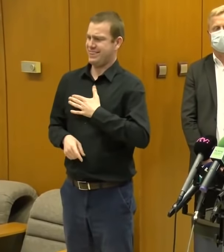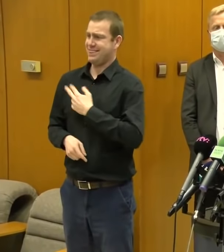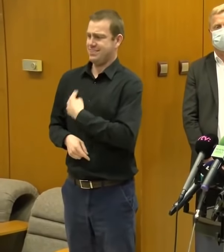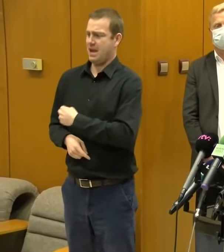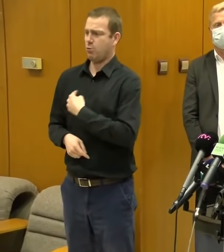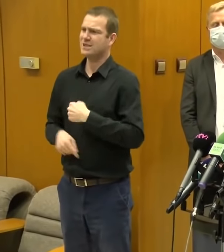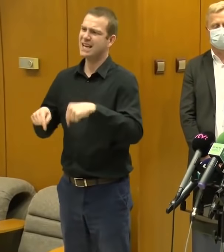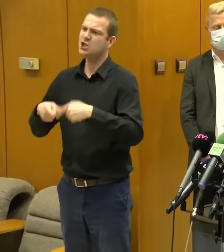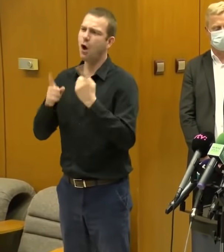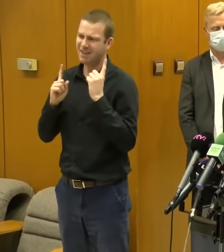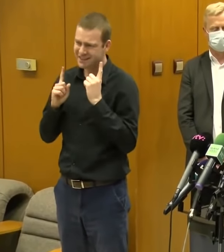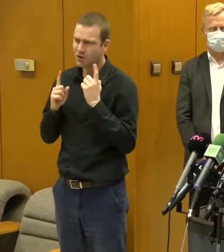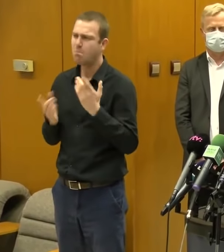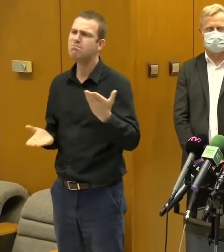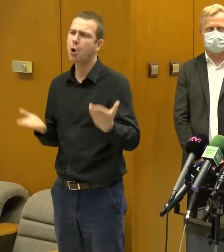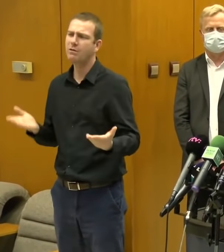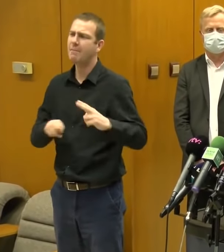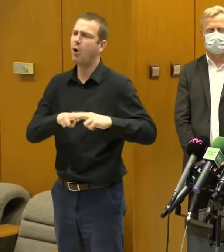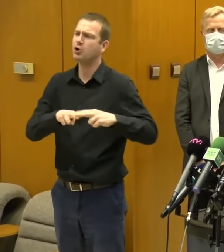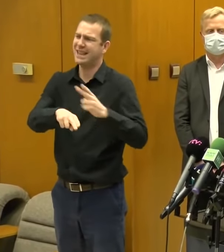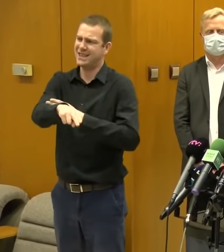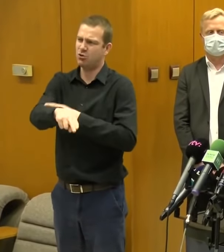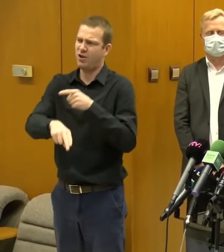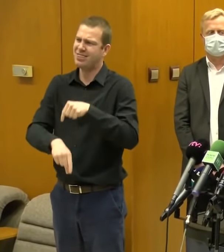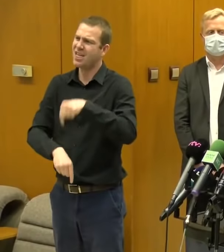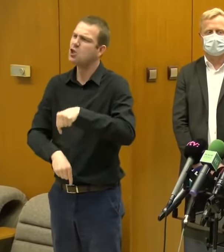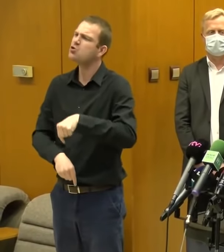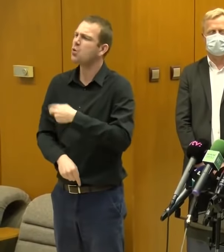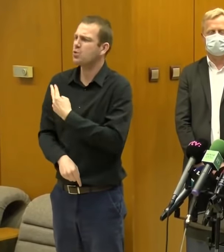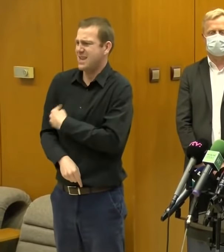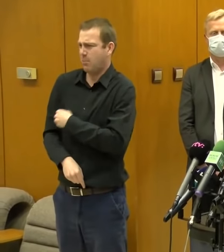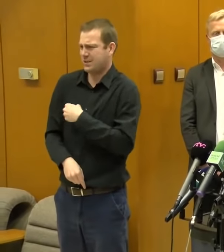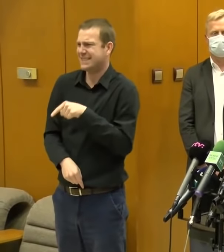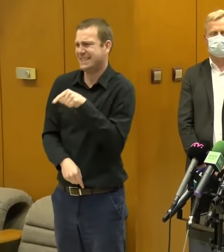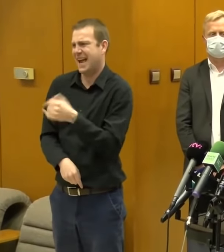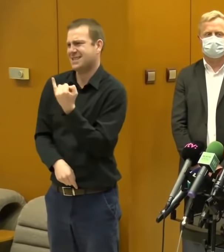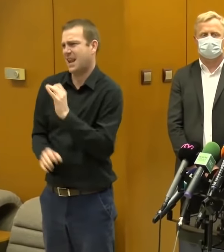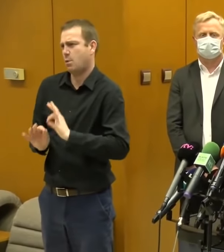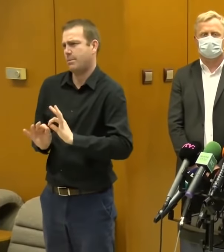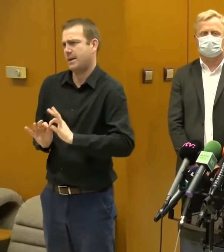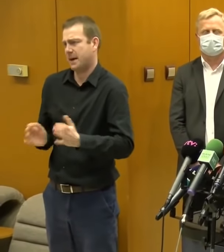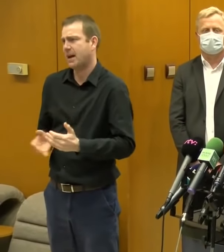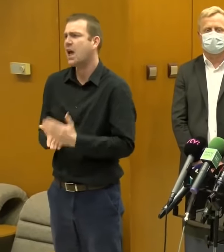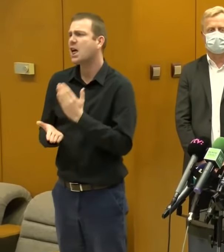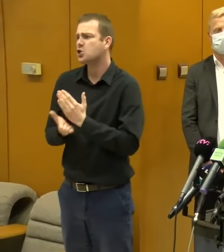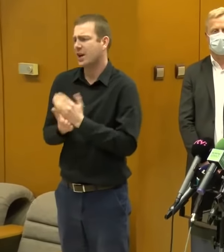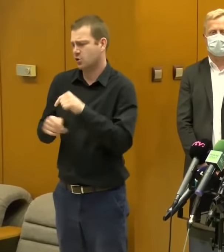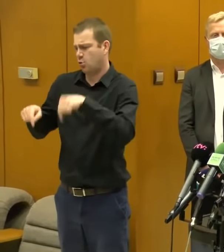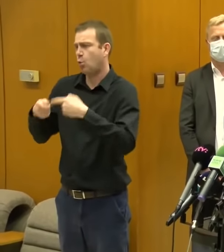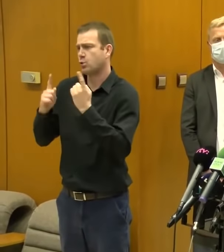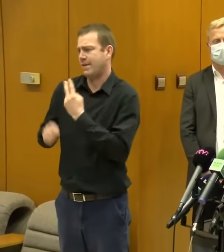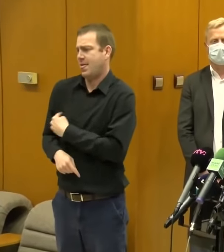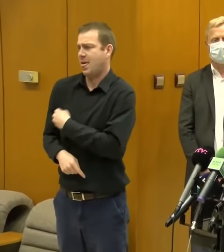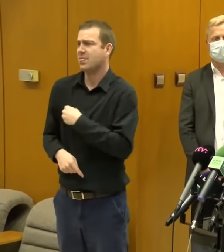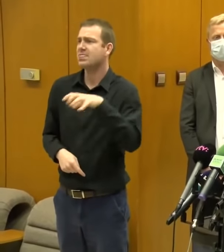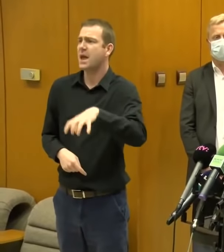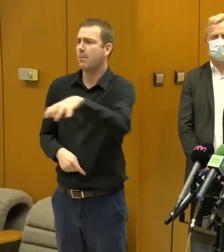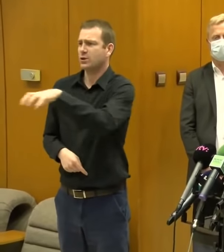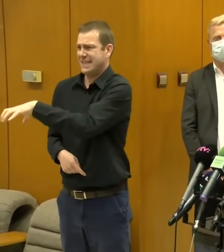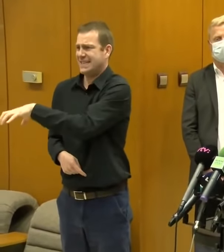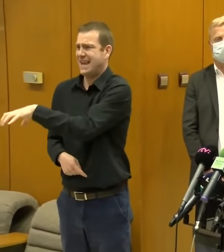oproti ostatným krajinám. Sú takéto situácie, že nemocnice pri pacientovi nemajú úplne ten ochranný potenciál pre